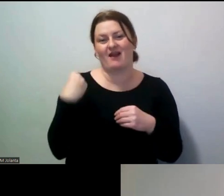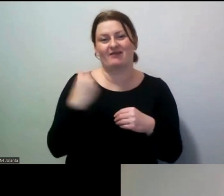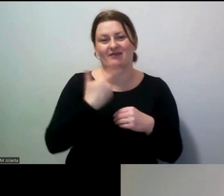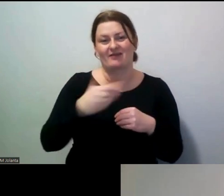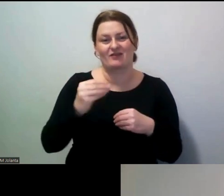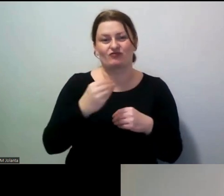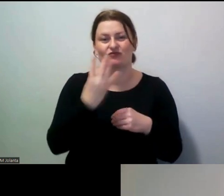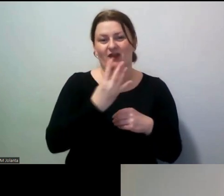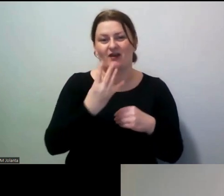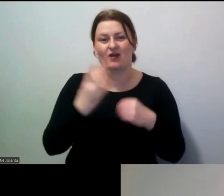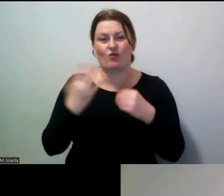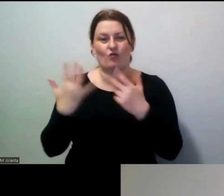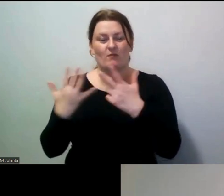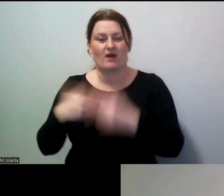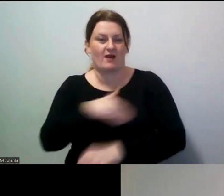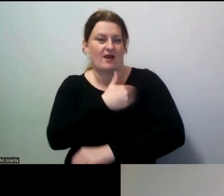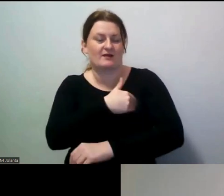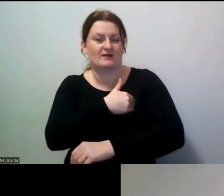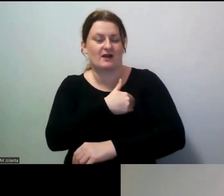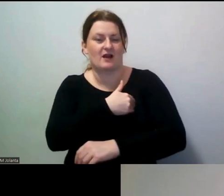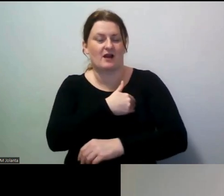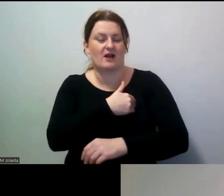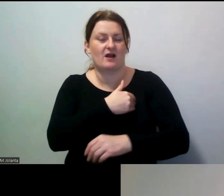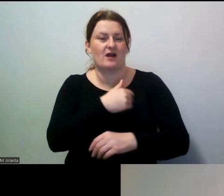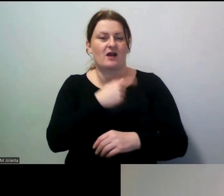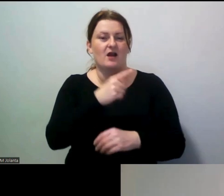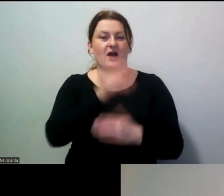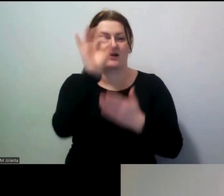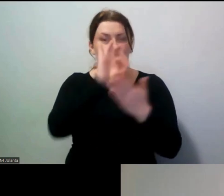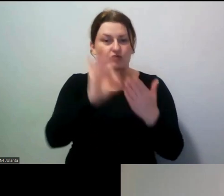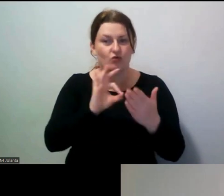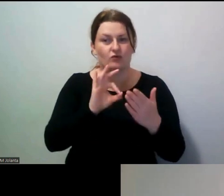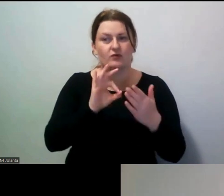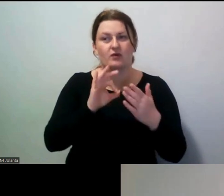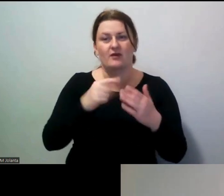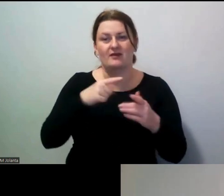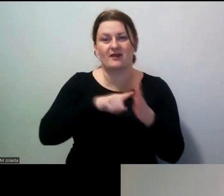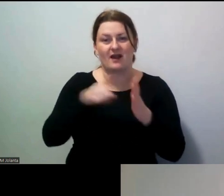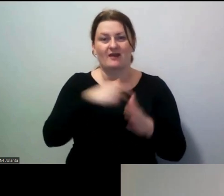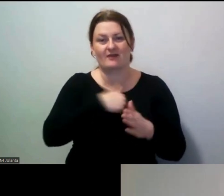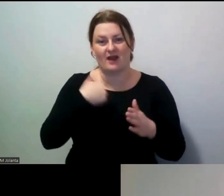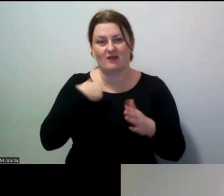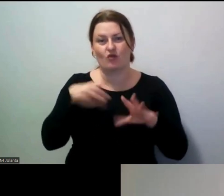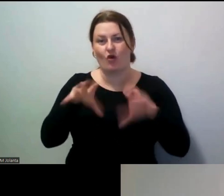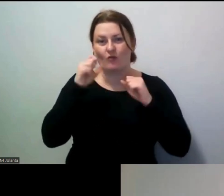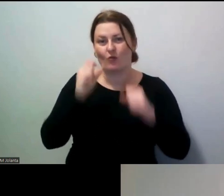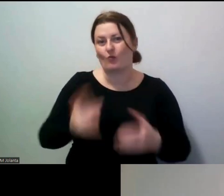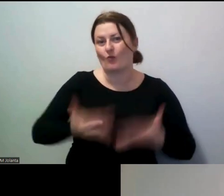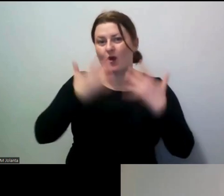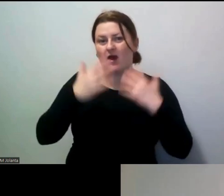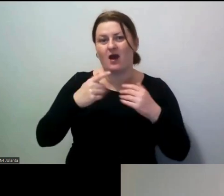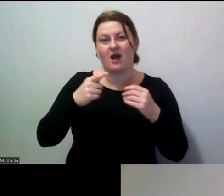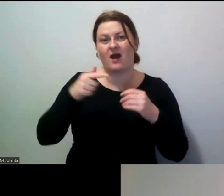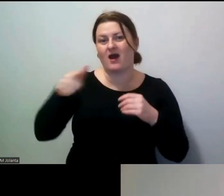4-8, więc może się okazać, że rysunki, które nam się wydawają jednoznaczne, niekoniecznie takie były dla naszych uczniów.